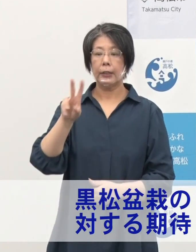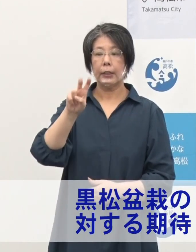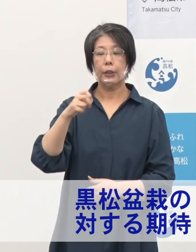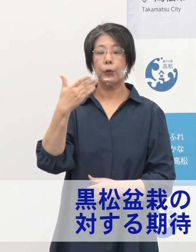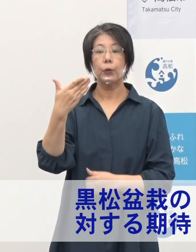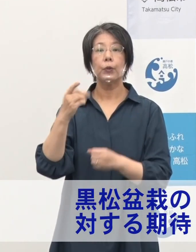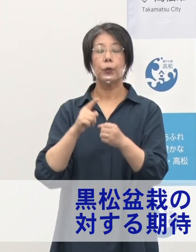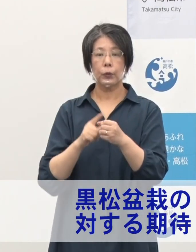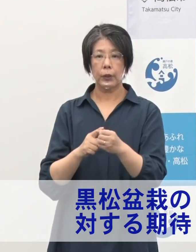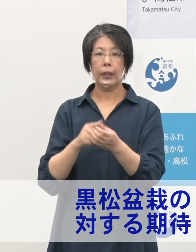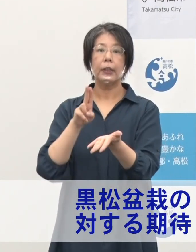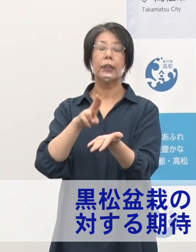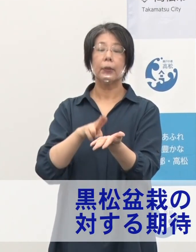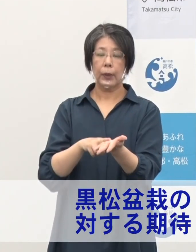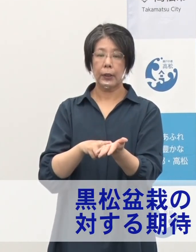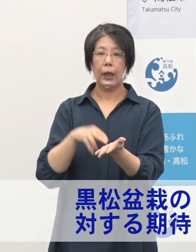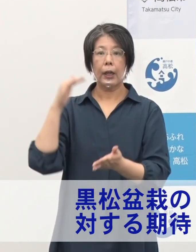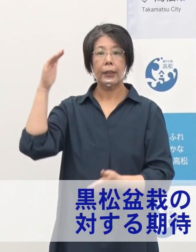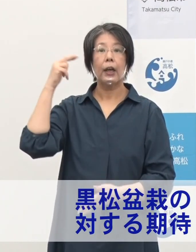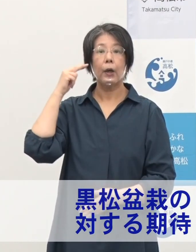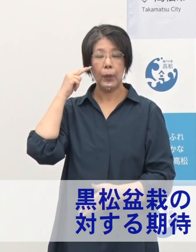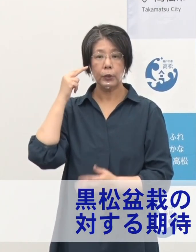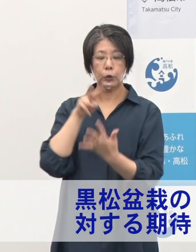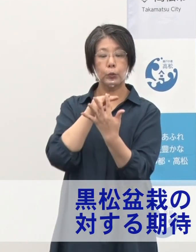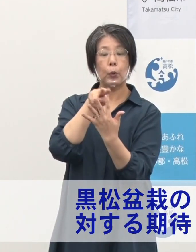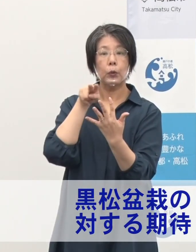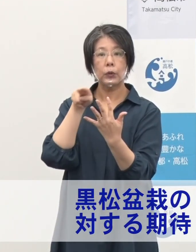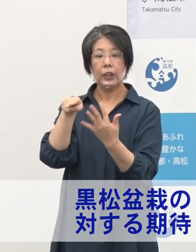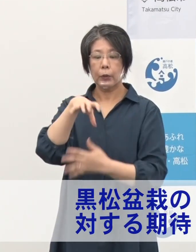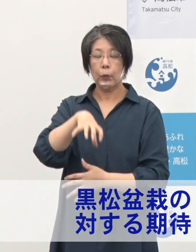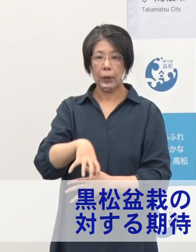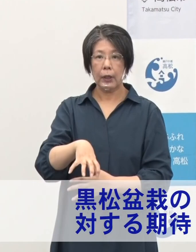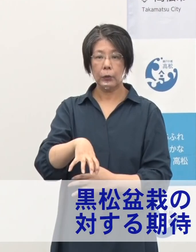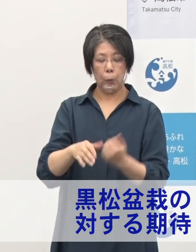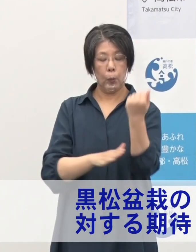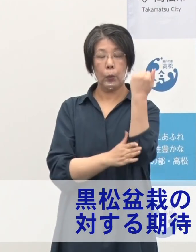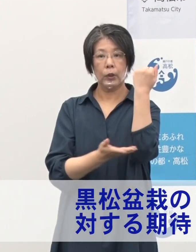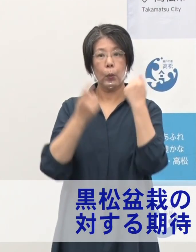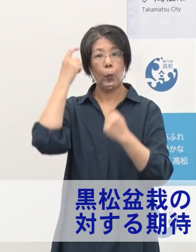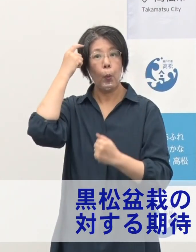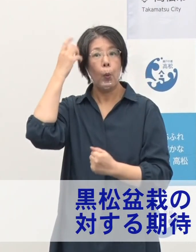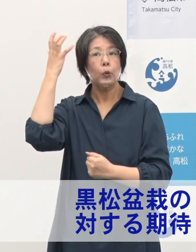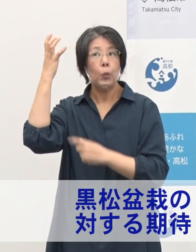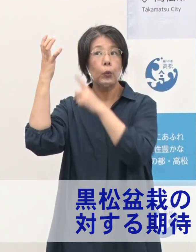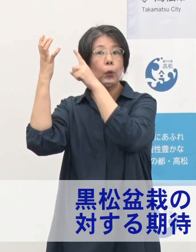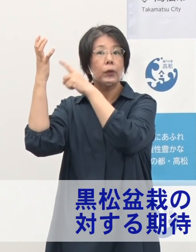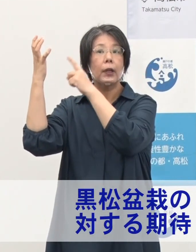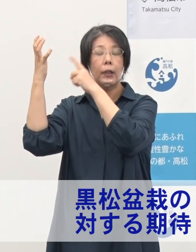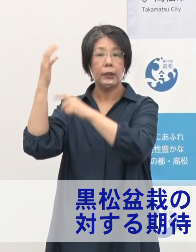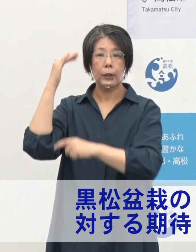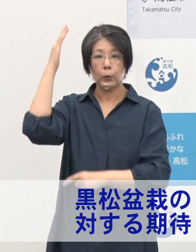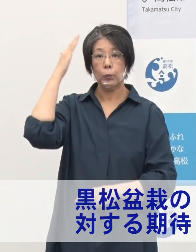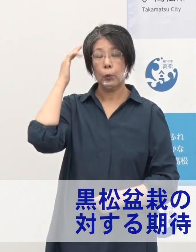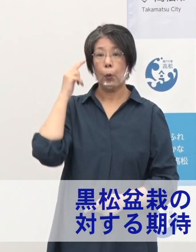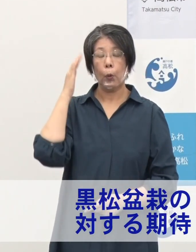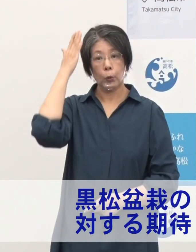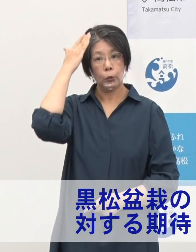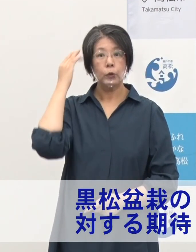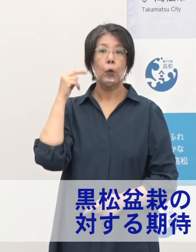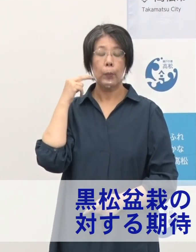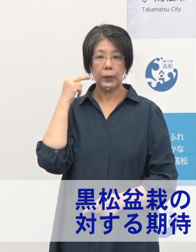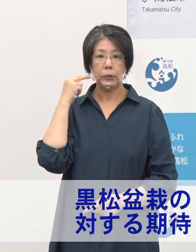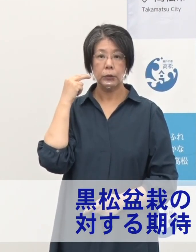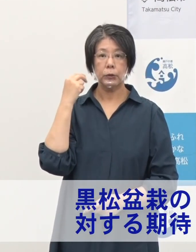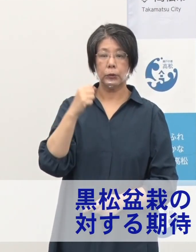年に策定を致しました高松盆栽の里基本構想の中には中にも黒松盆栽の植物